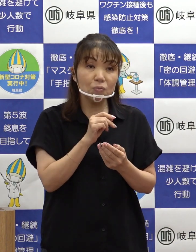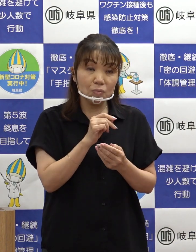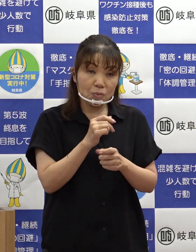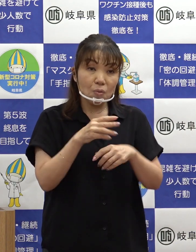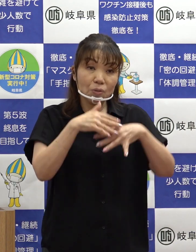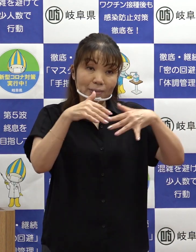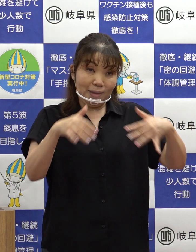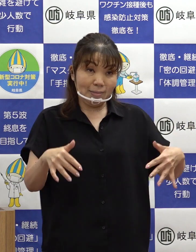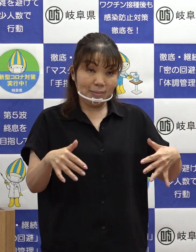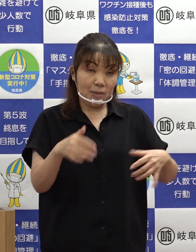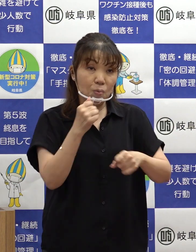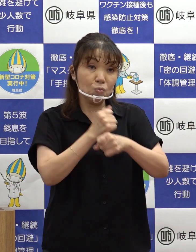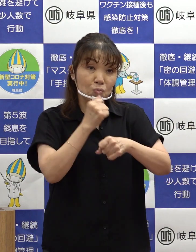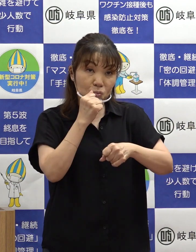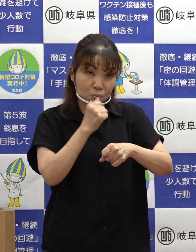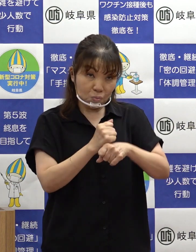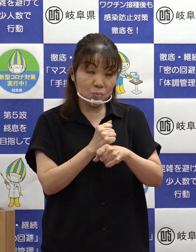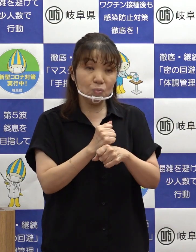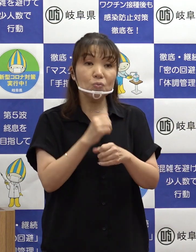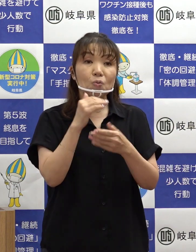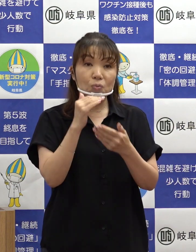で、